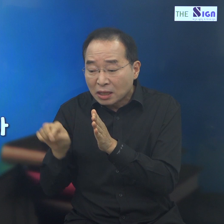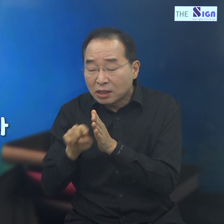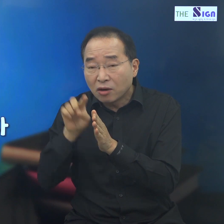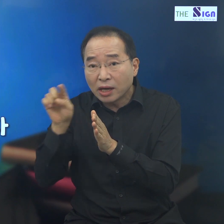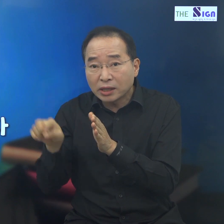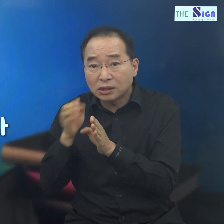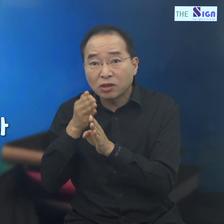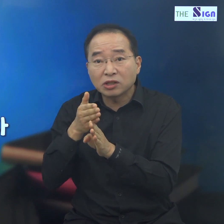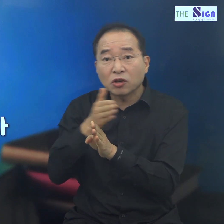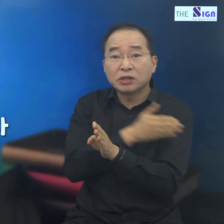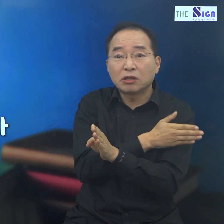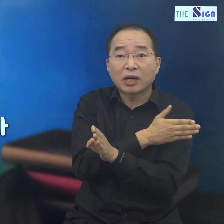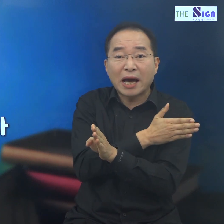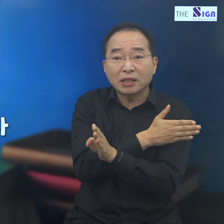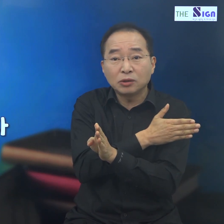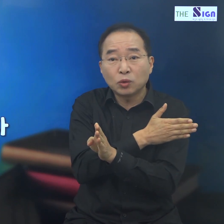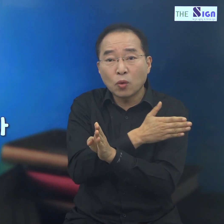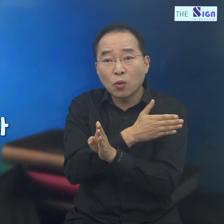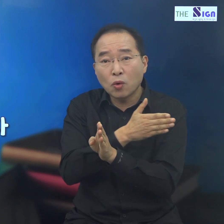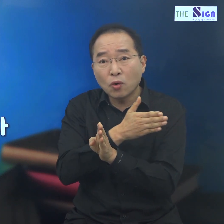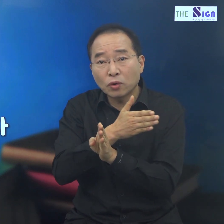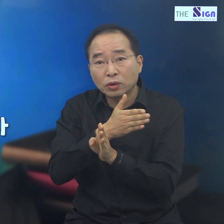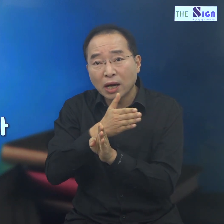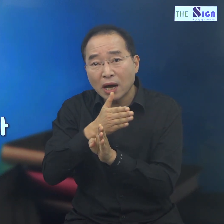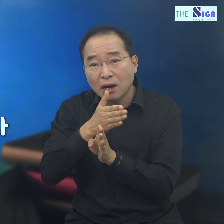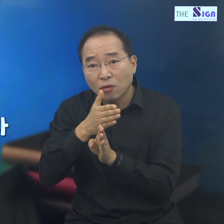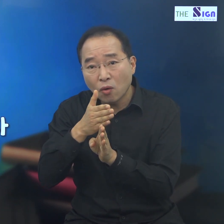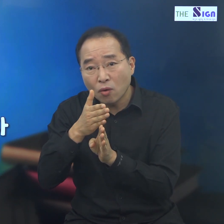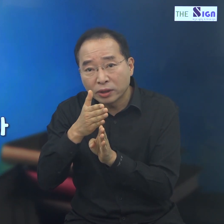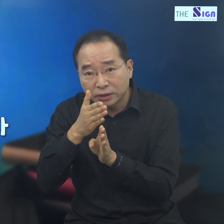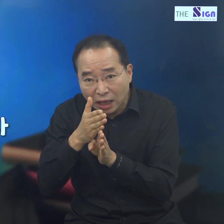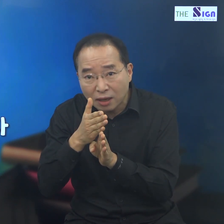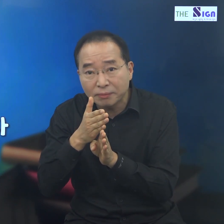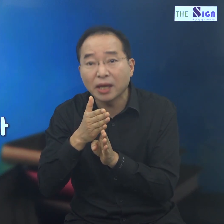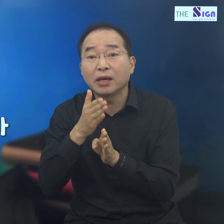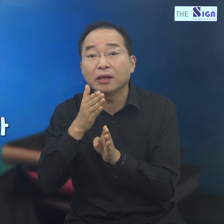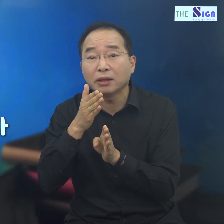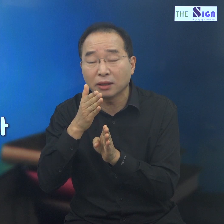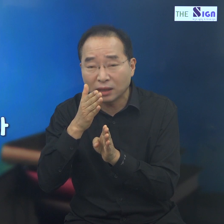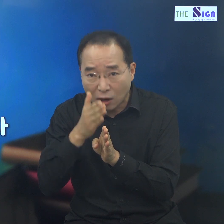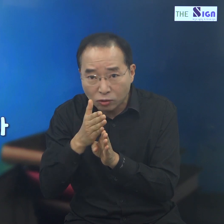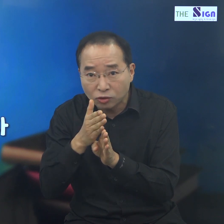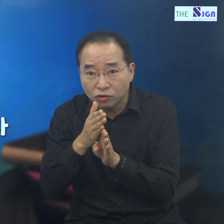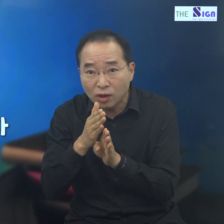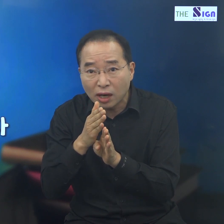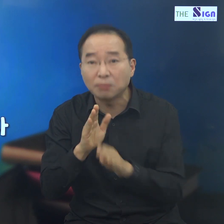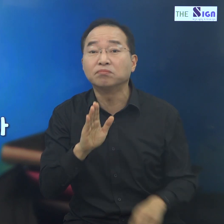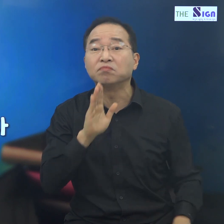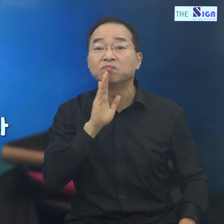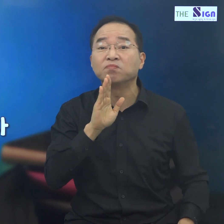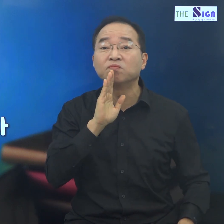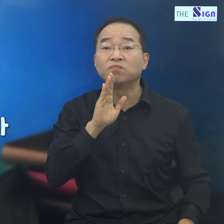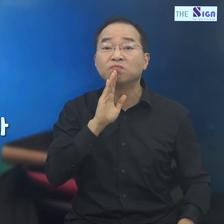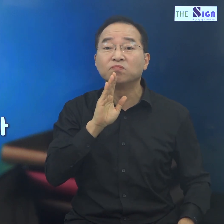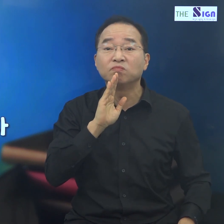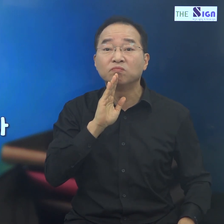이걸 하기 전에 전제로 까는 요거를 하고 그 다음에 나오는 수화가 근데